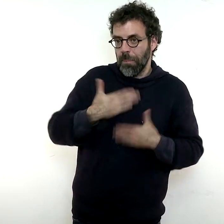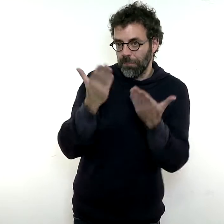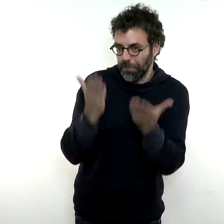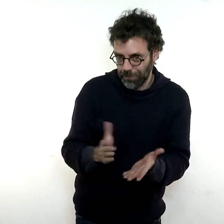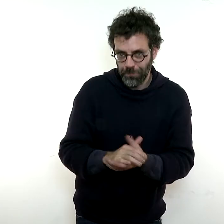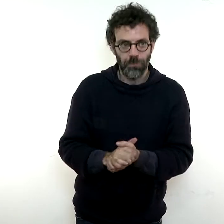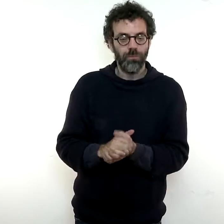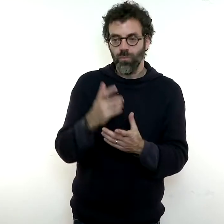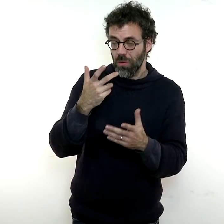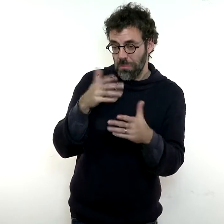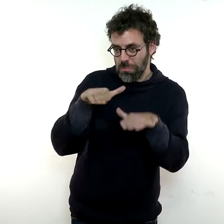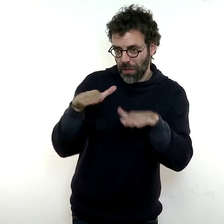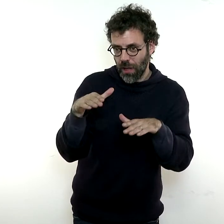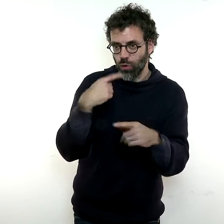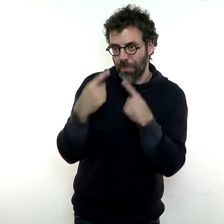Monsieur Alberde.